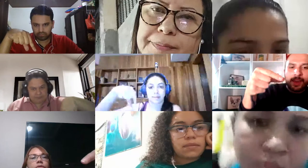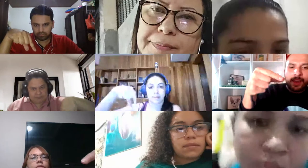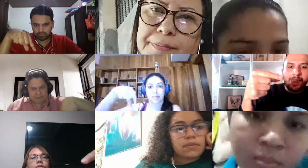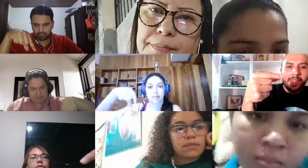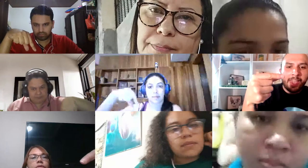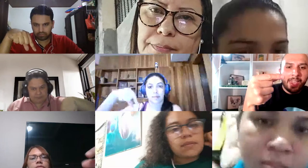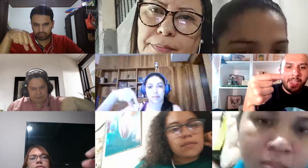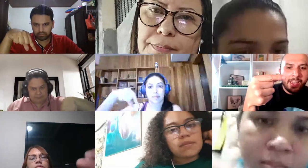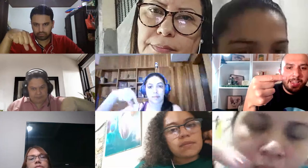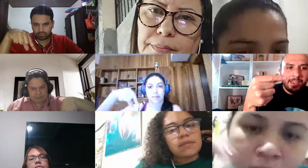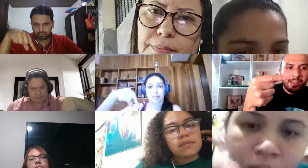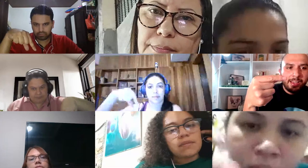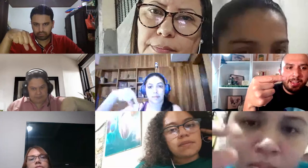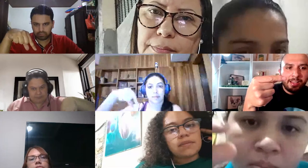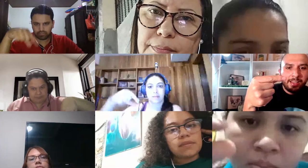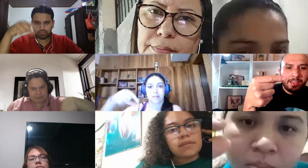E.